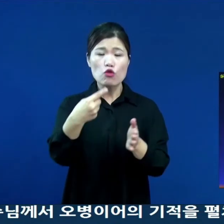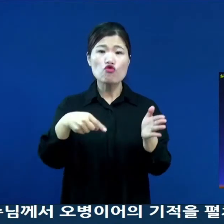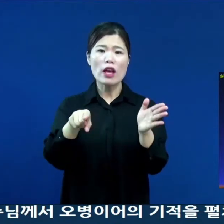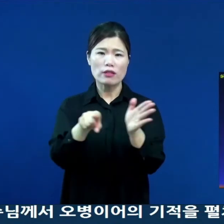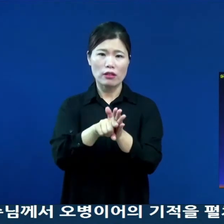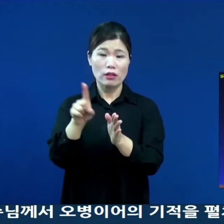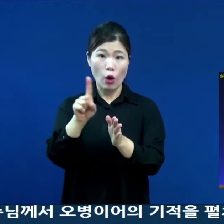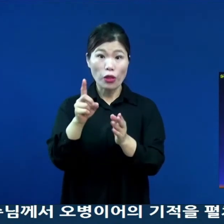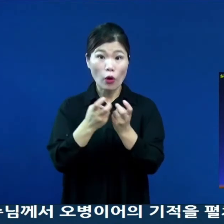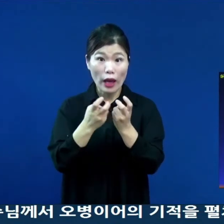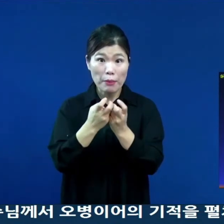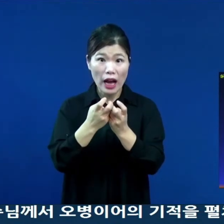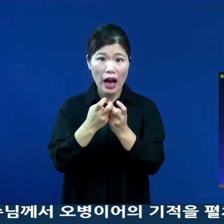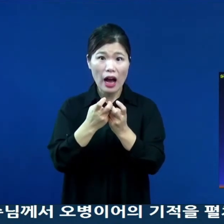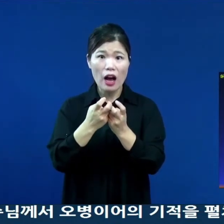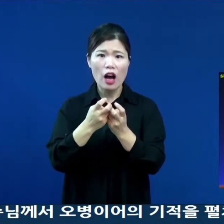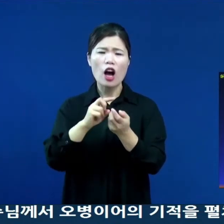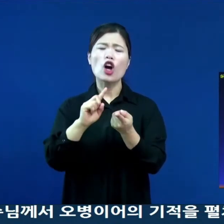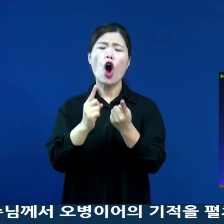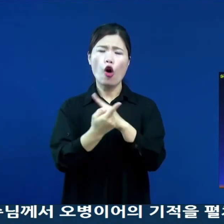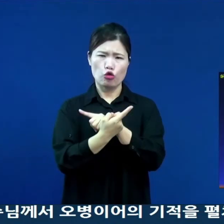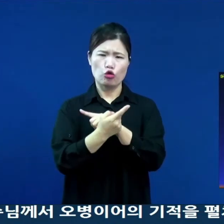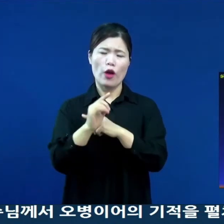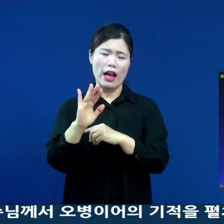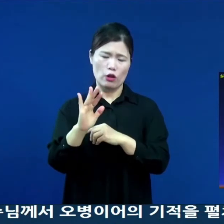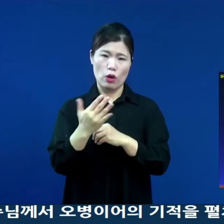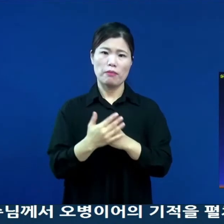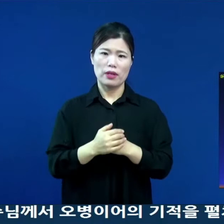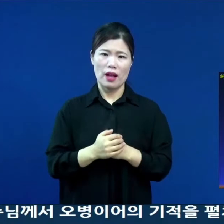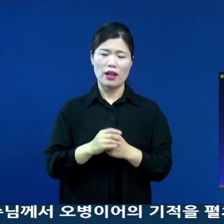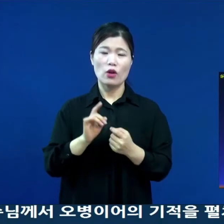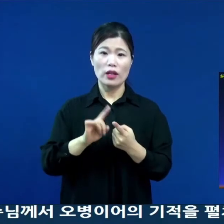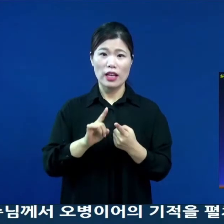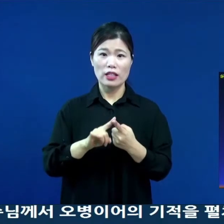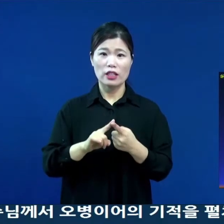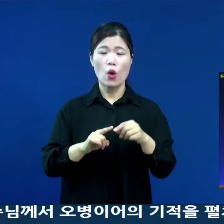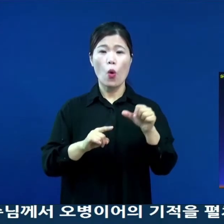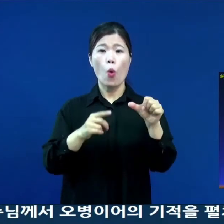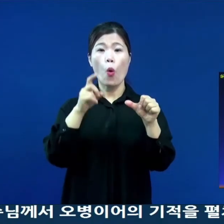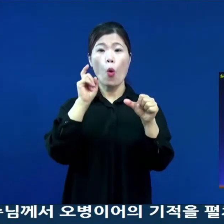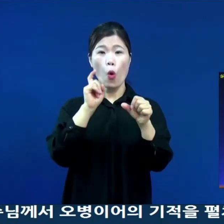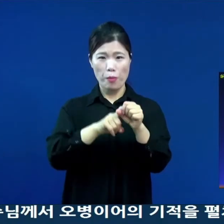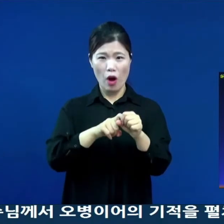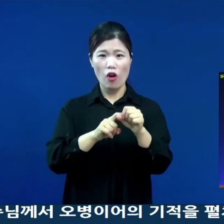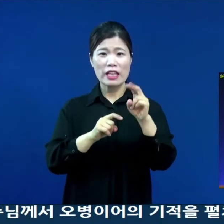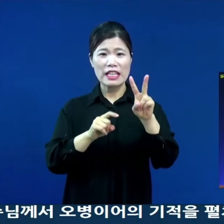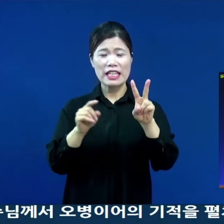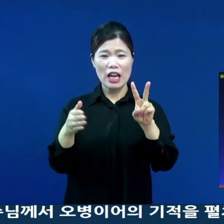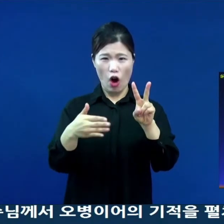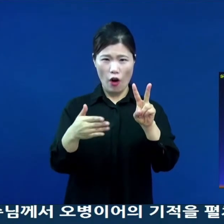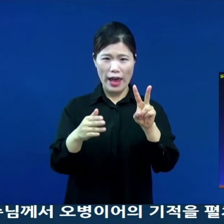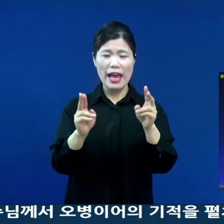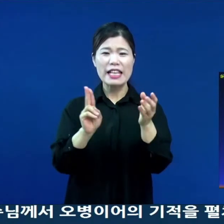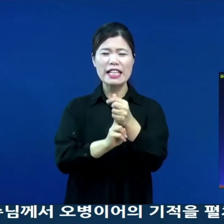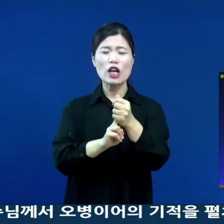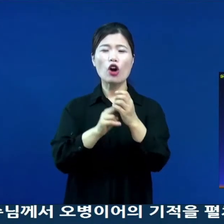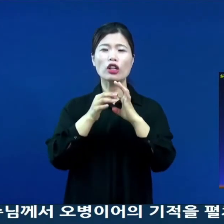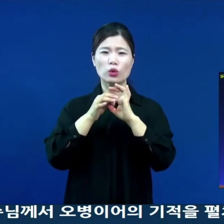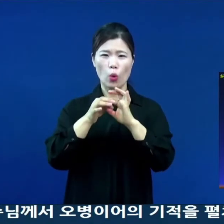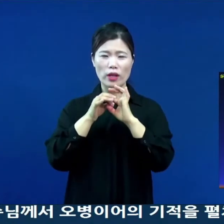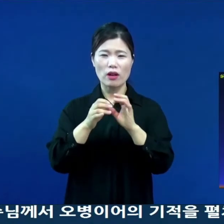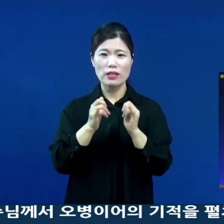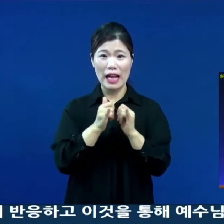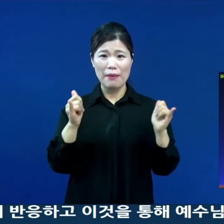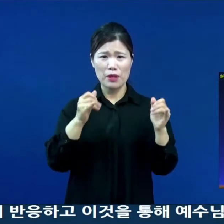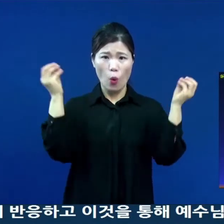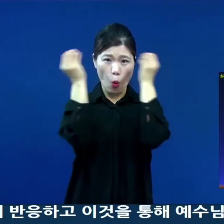그것이 오병이어의 표적이 되는 겁니다. 자, 오병이어의 기적을 통해서 사람들이 오해한 것이